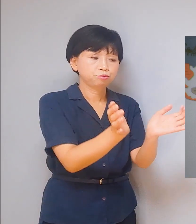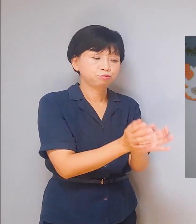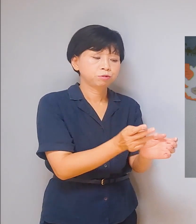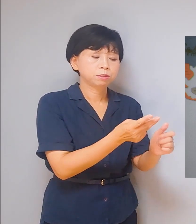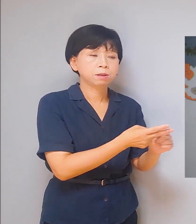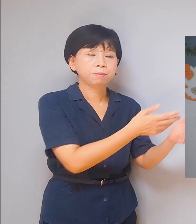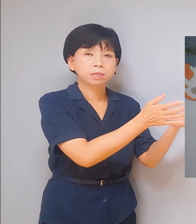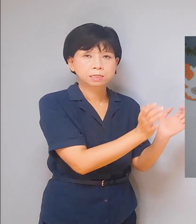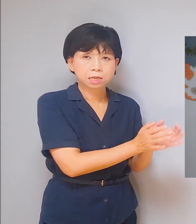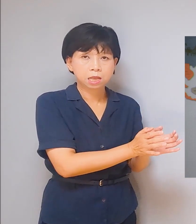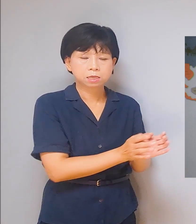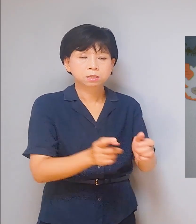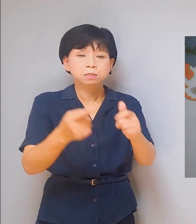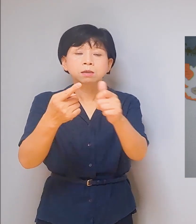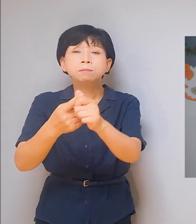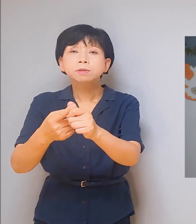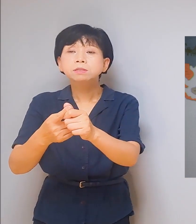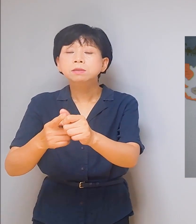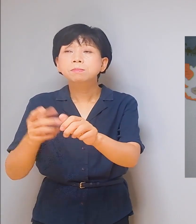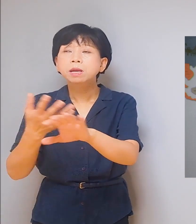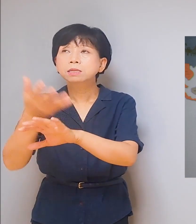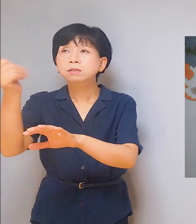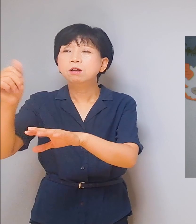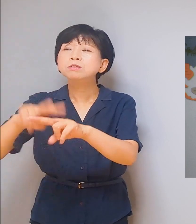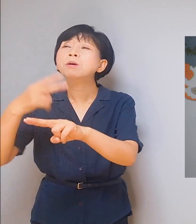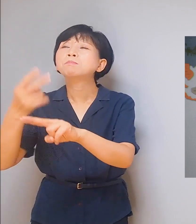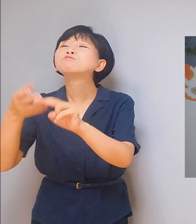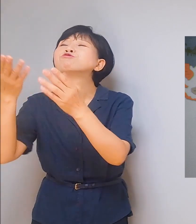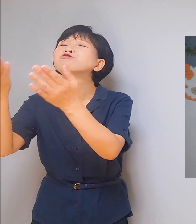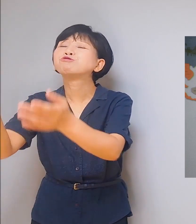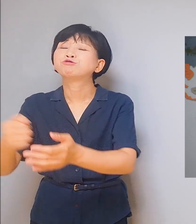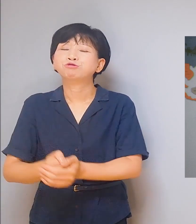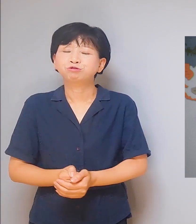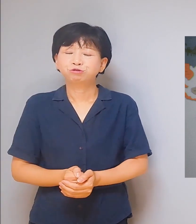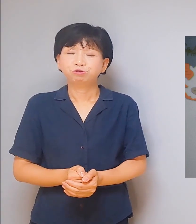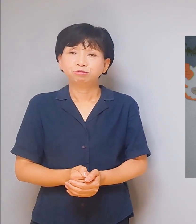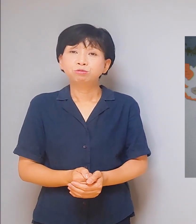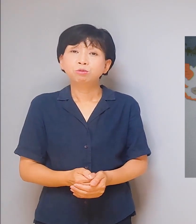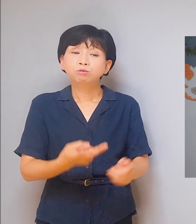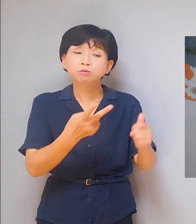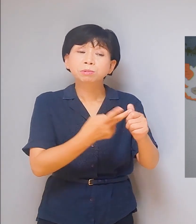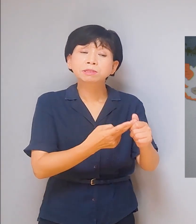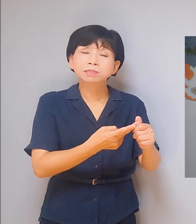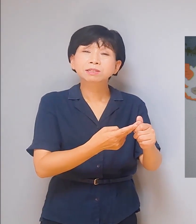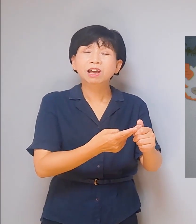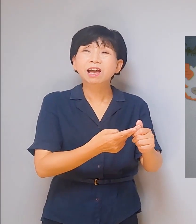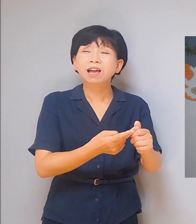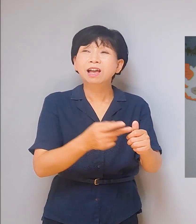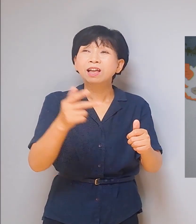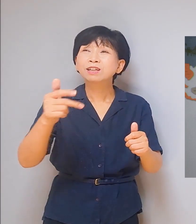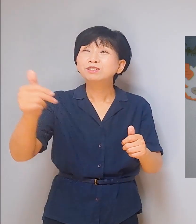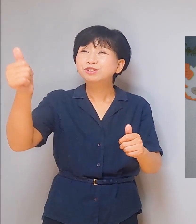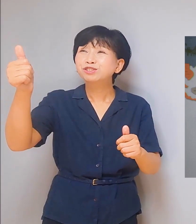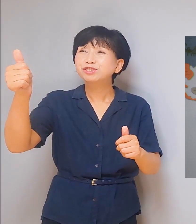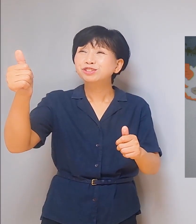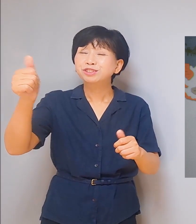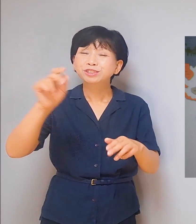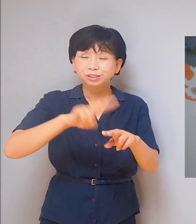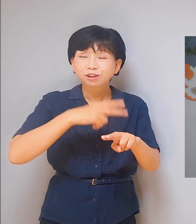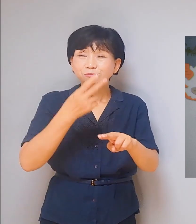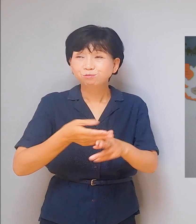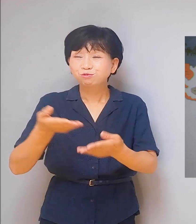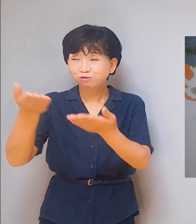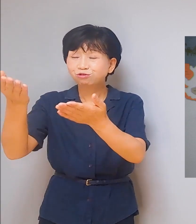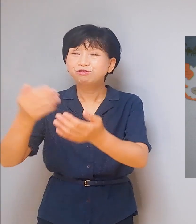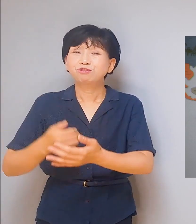보내는 선물이라고 대답해라. 두 번째 때도 가다가 에서를 만나면 내 주 에서에게 보내는, 야곱이